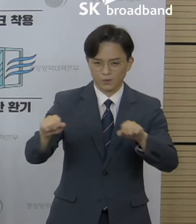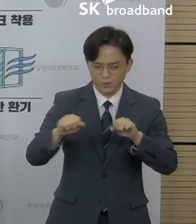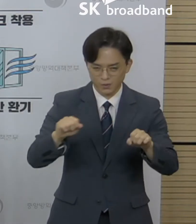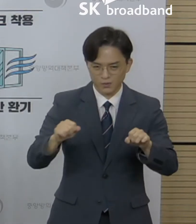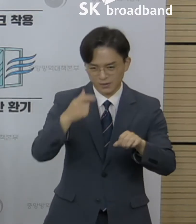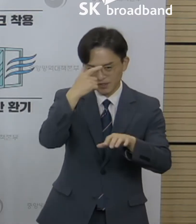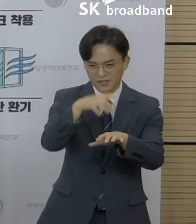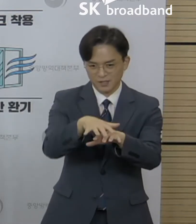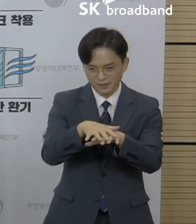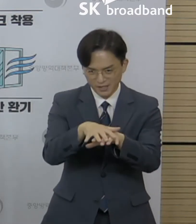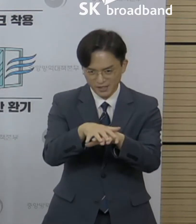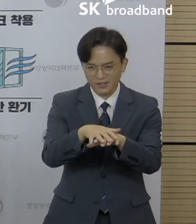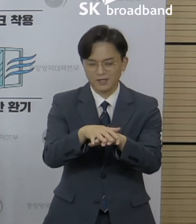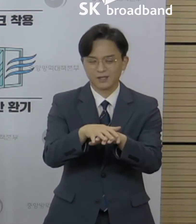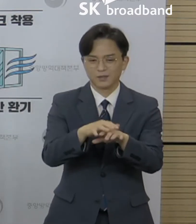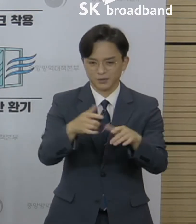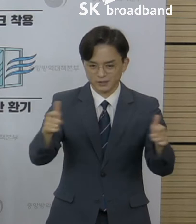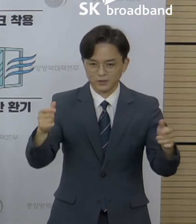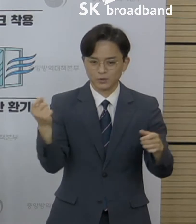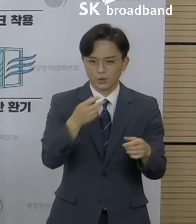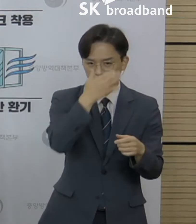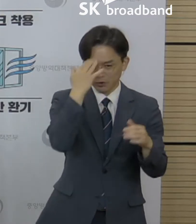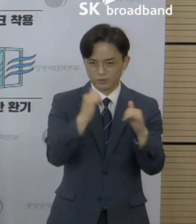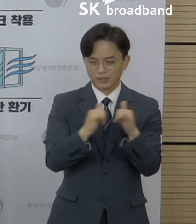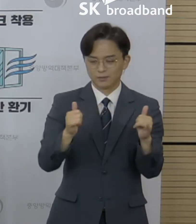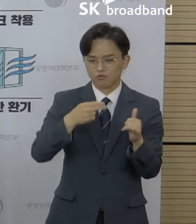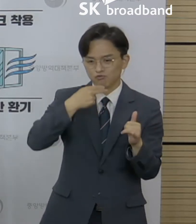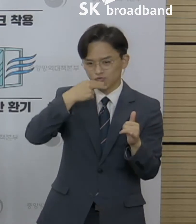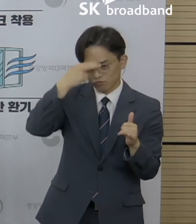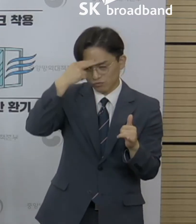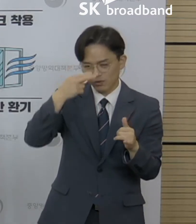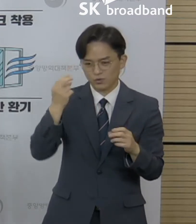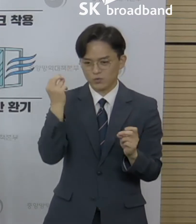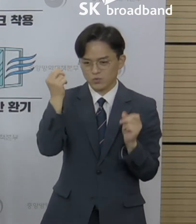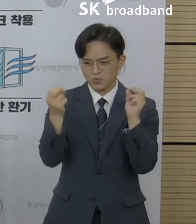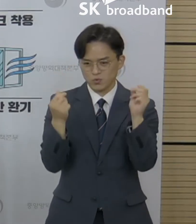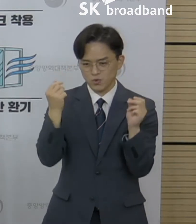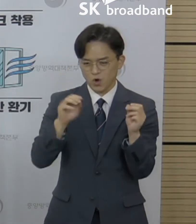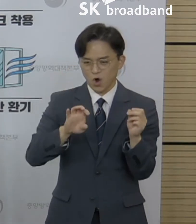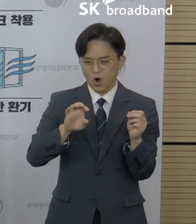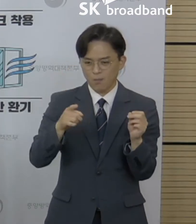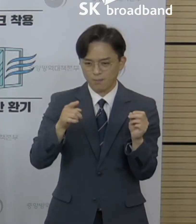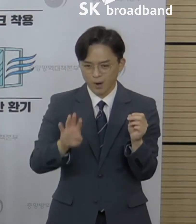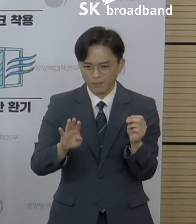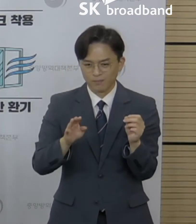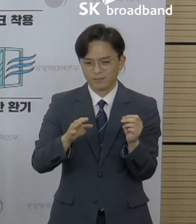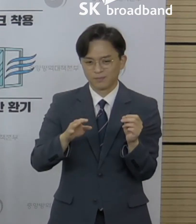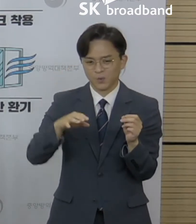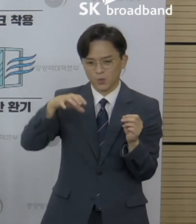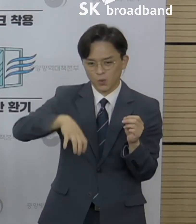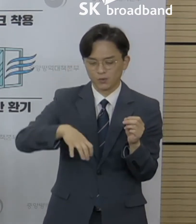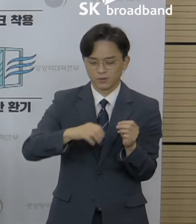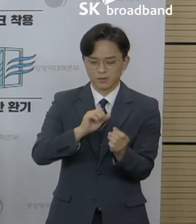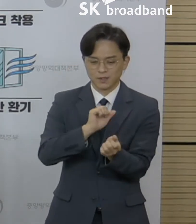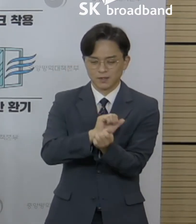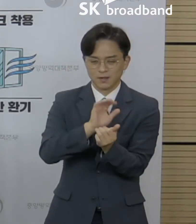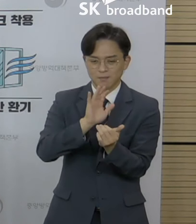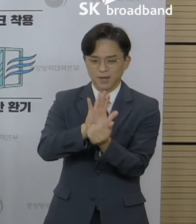층을 중심으로 한 유흥시설에서의 수칙 준수, 이러한 것들이 철저히